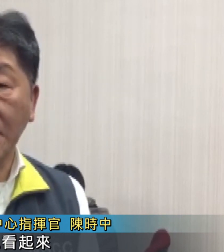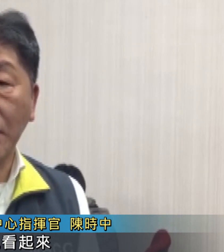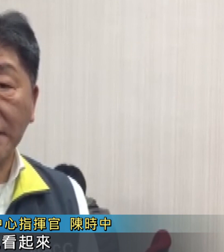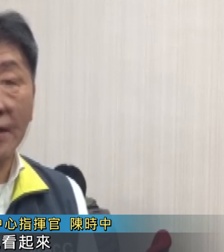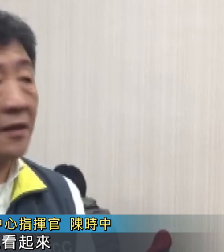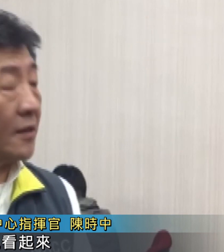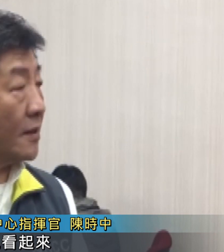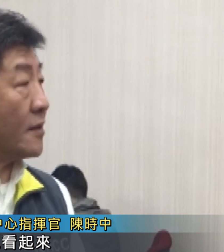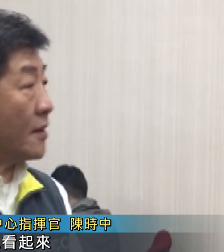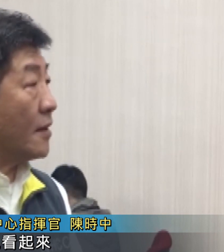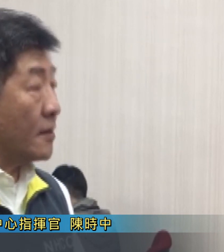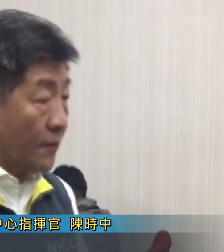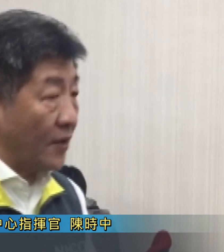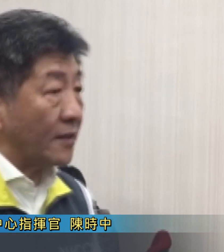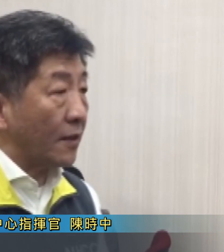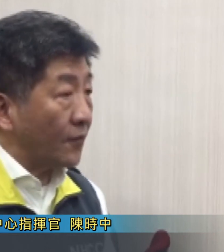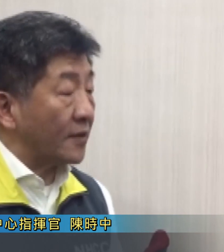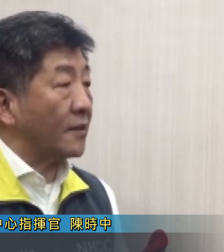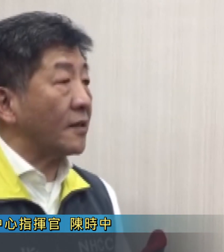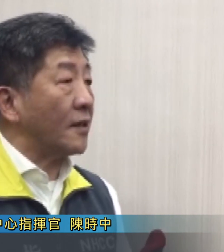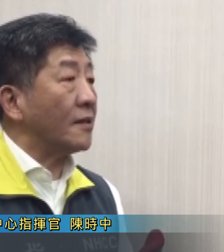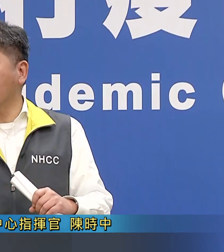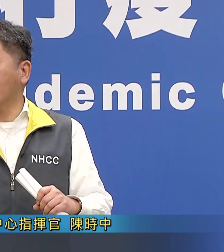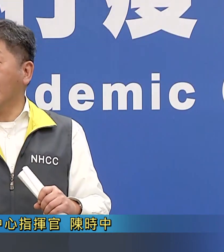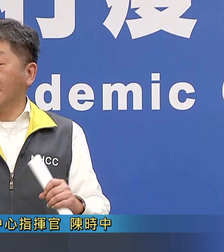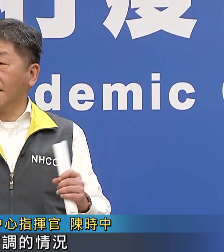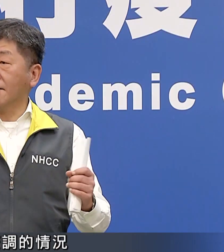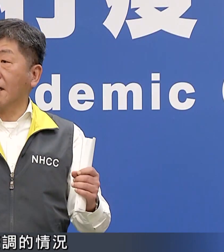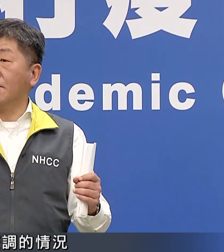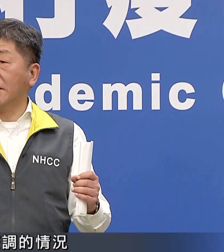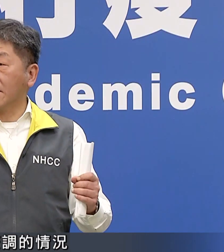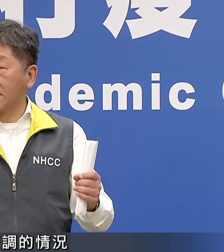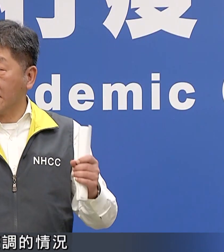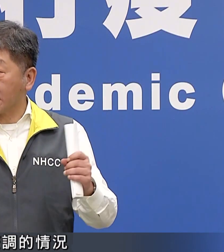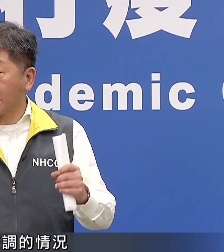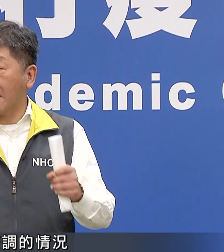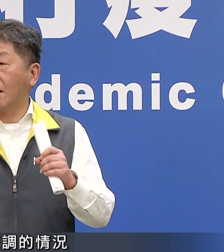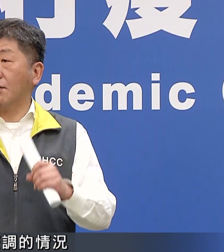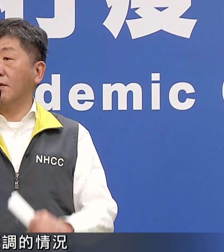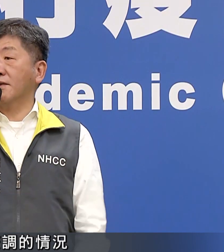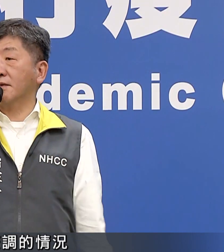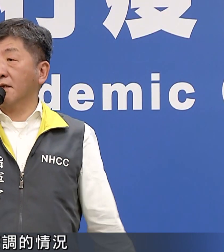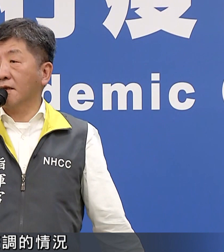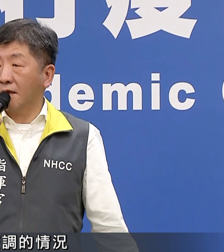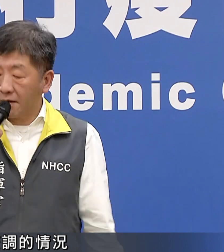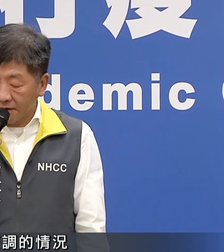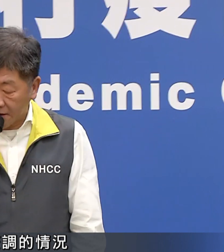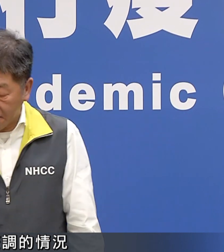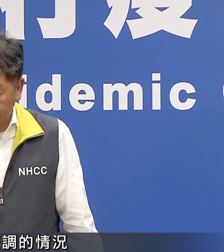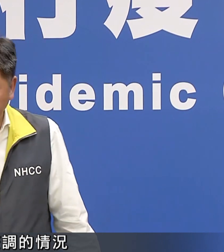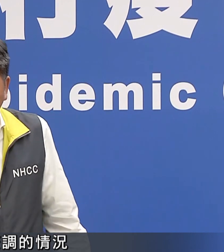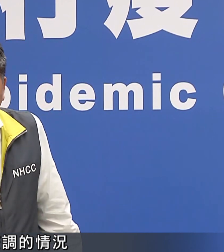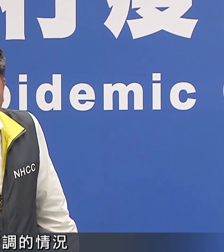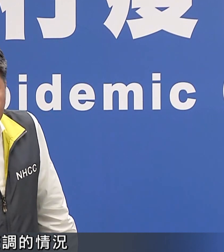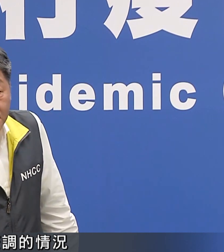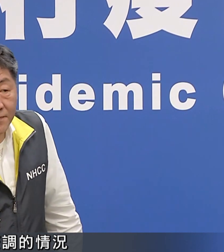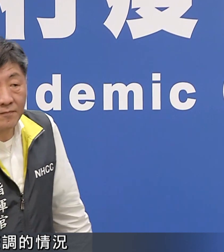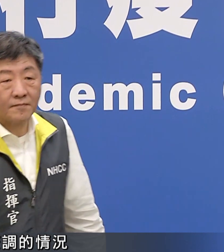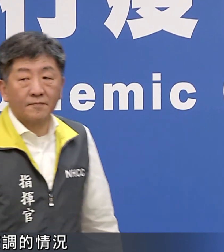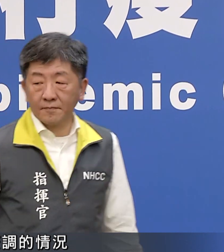传人的可能性是非常非常的低。 陈时中表示，将是疫调的情况，必要时公布患者的相关资讯，